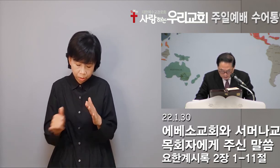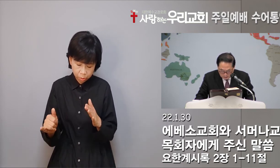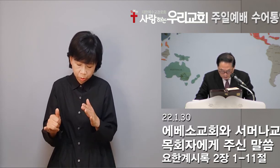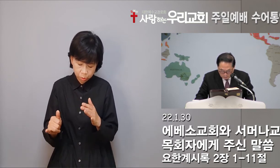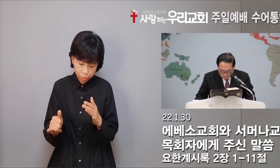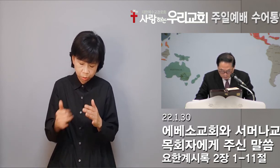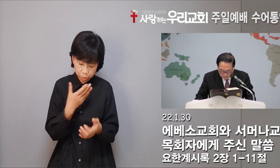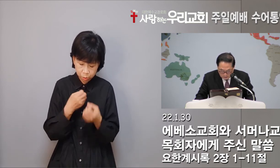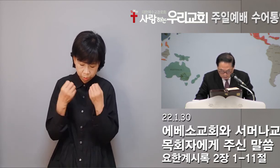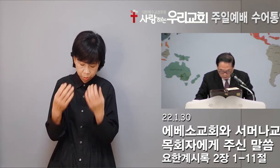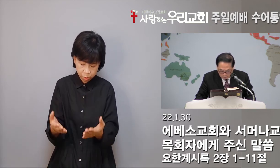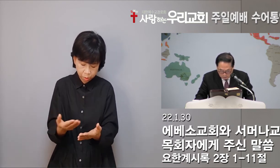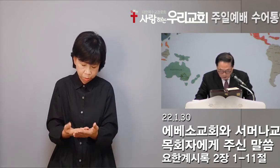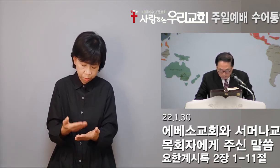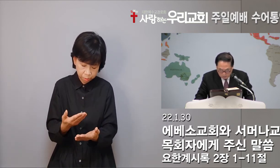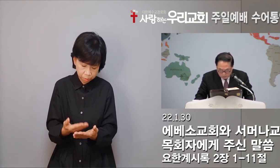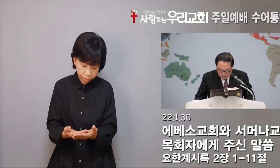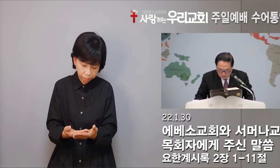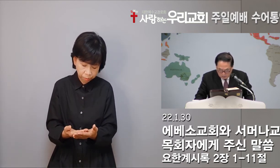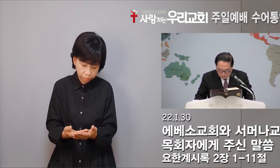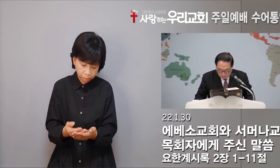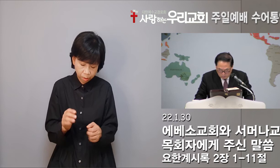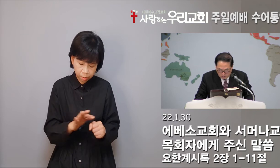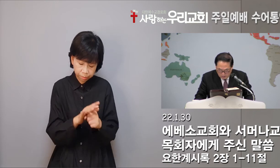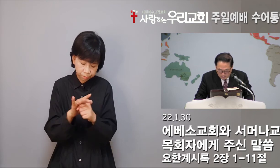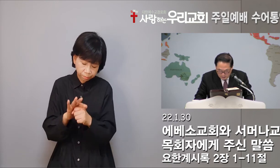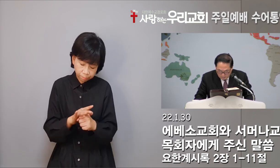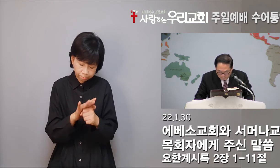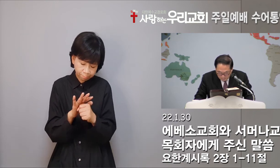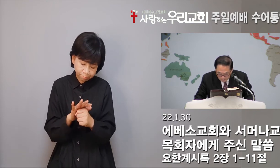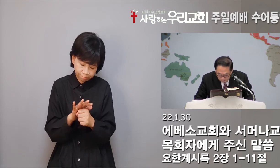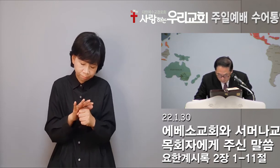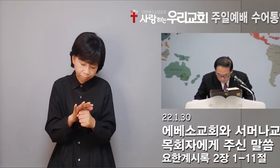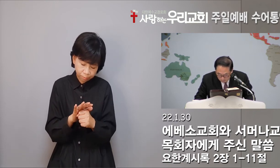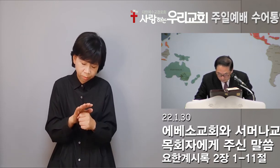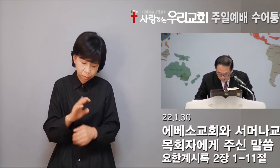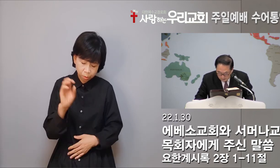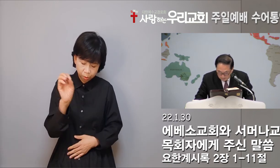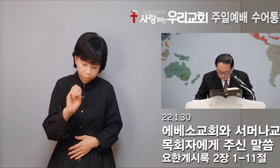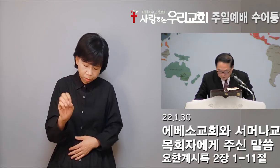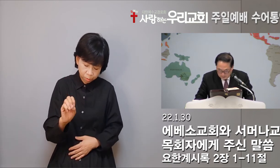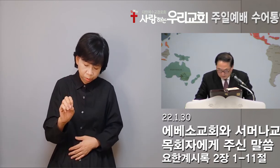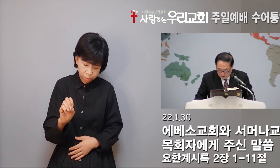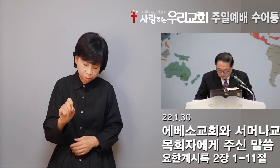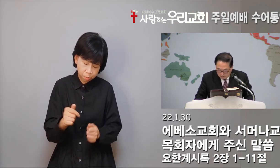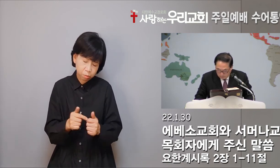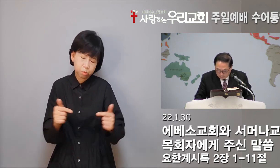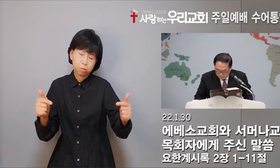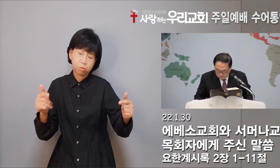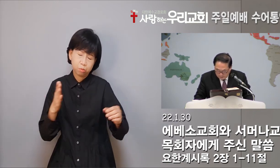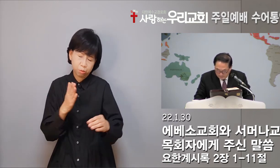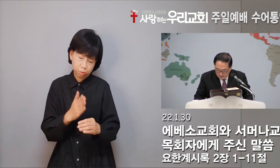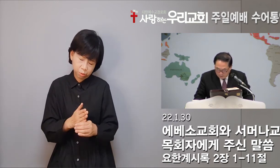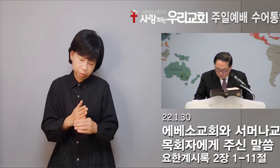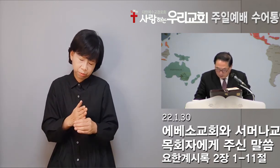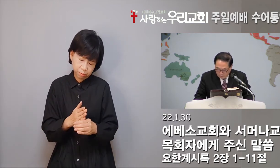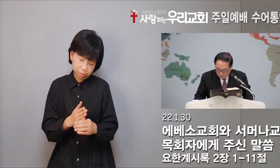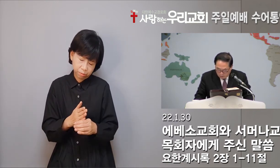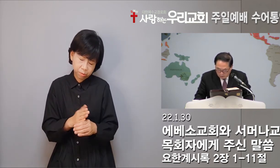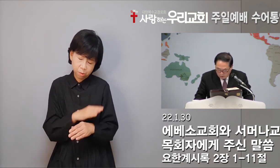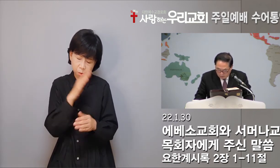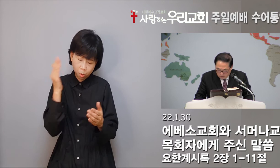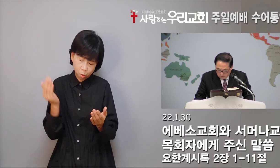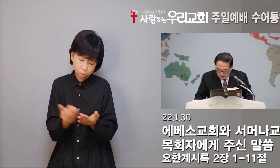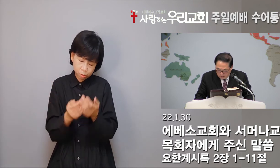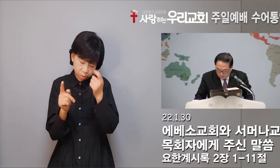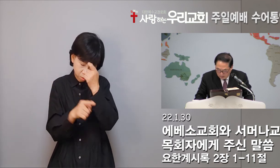가족과 자녀들을 축복하여 주시고 코로나 신종 코로나 오미크론 바이러스가 기승을 부리고 있습니다. 우리 교회